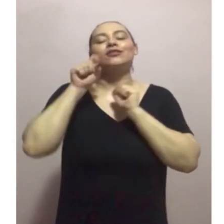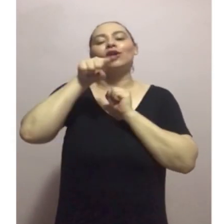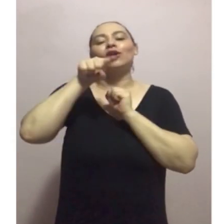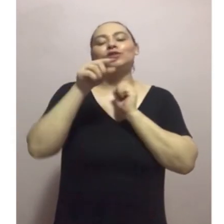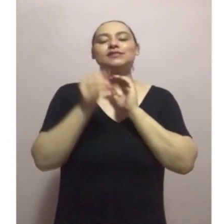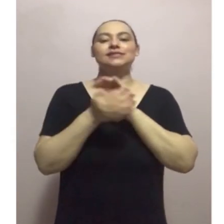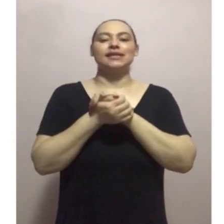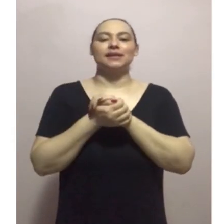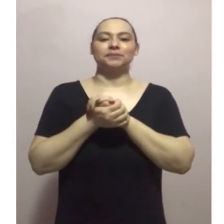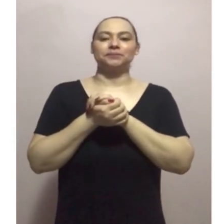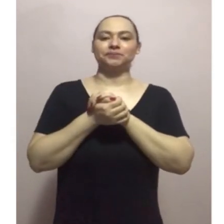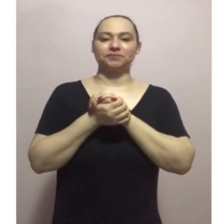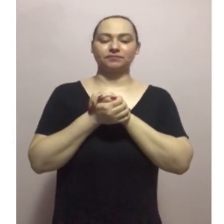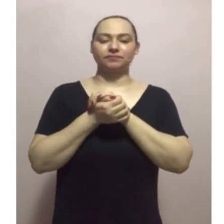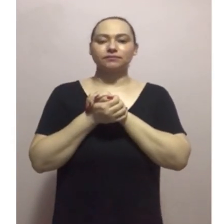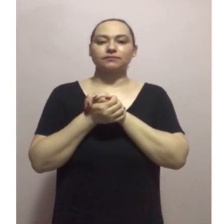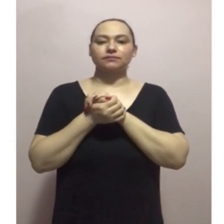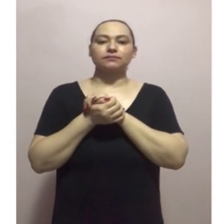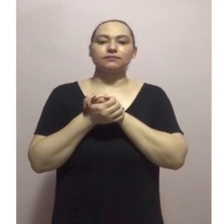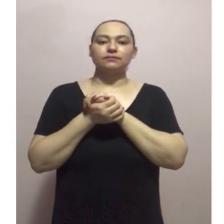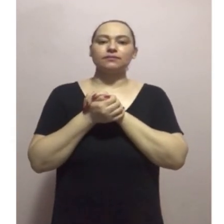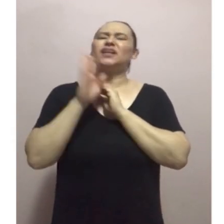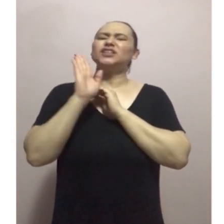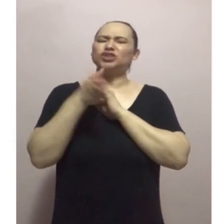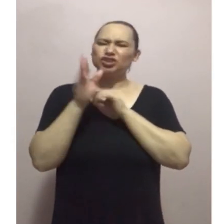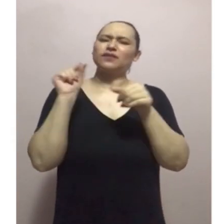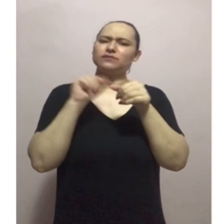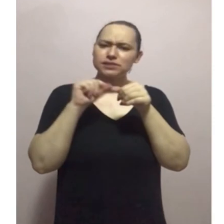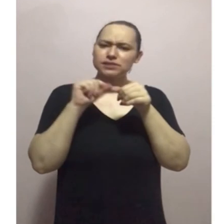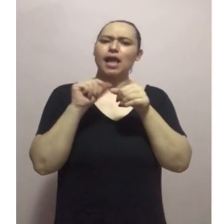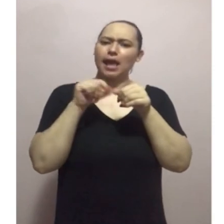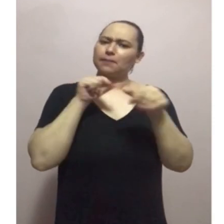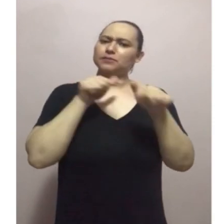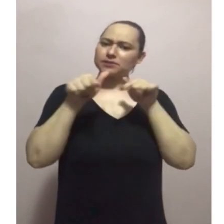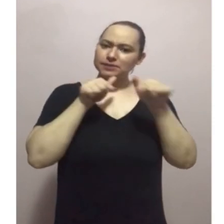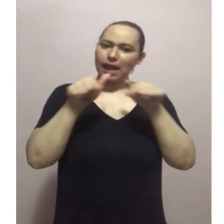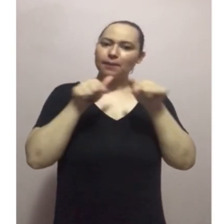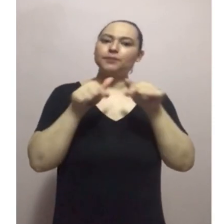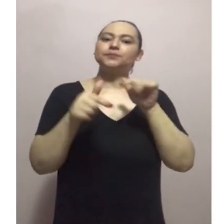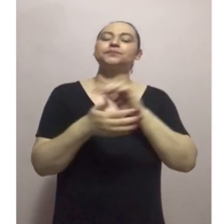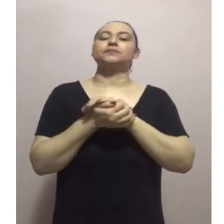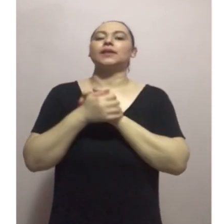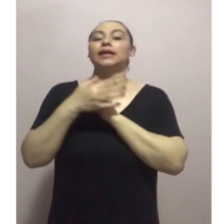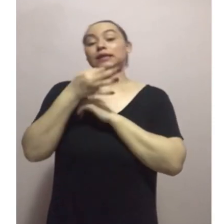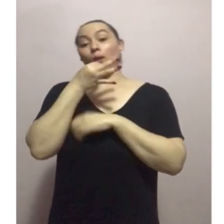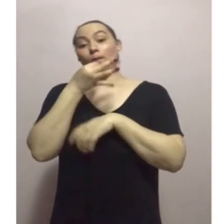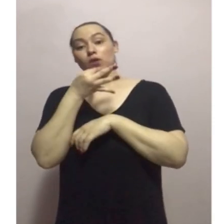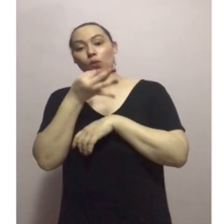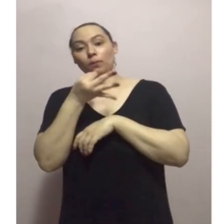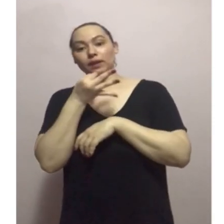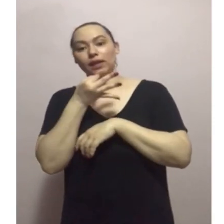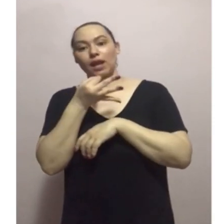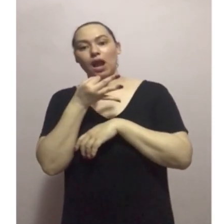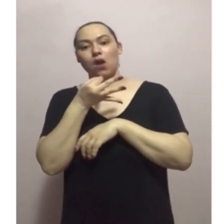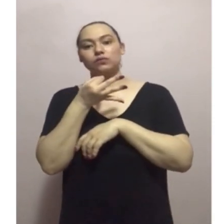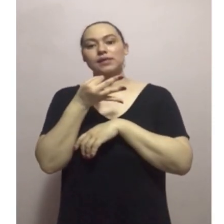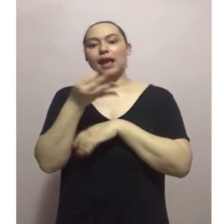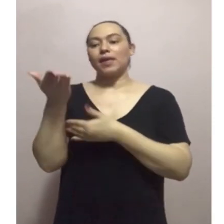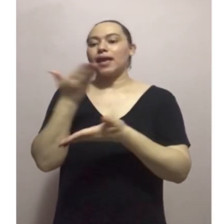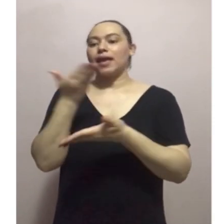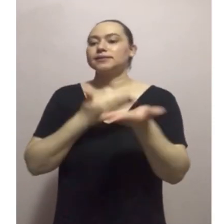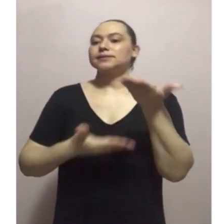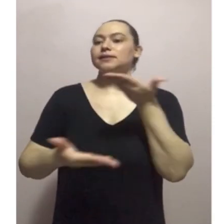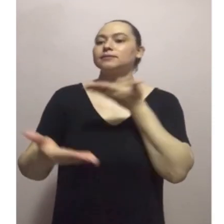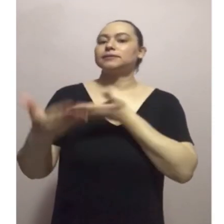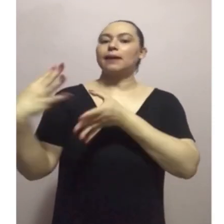Teatro Municipal. Acho que a gente fez muita coisa junto. Mas acho que é importante